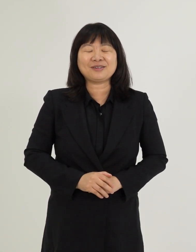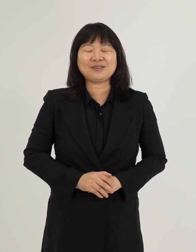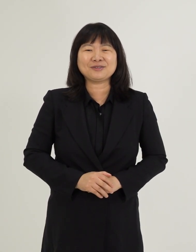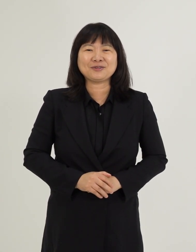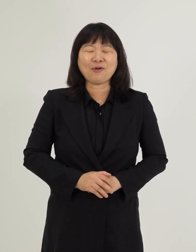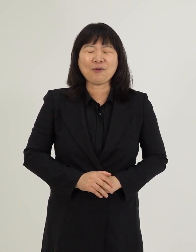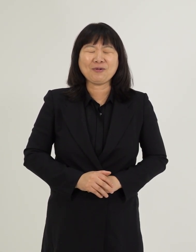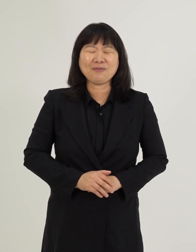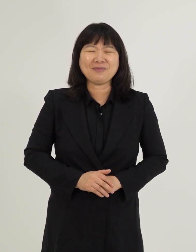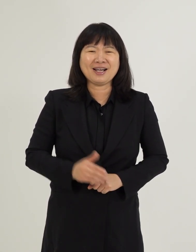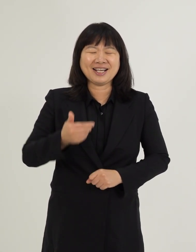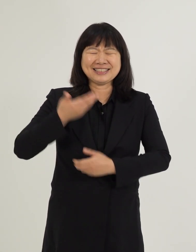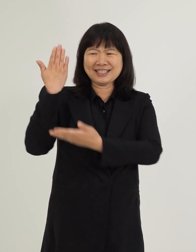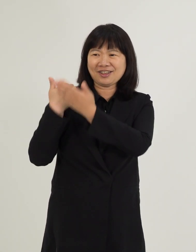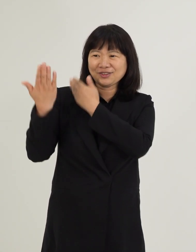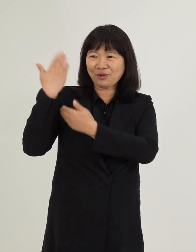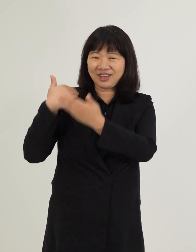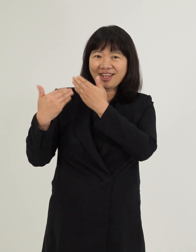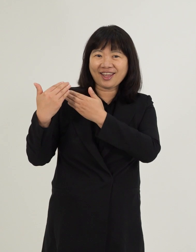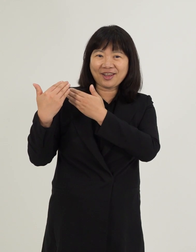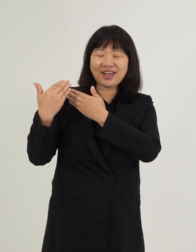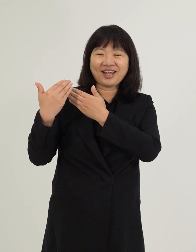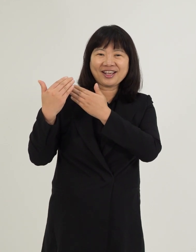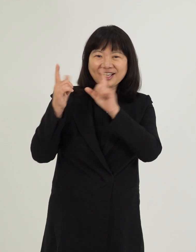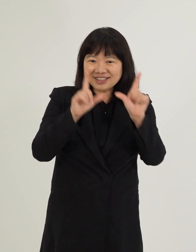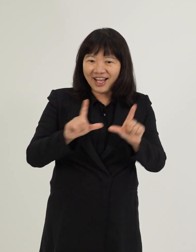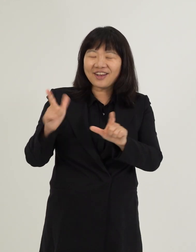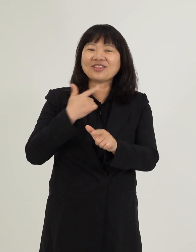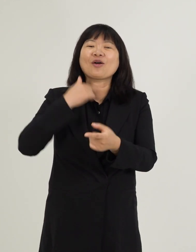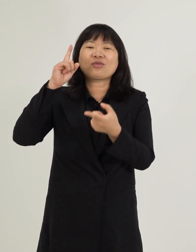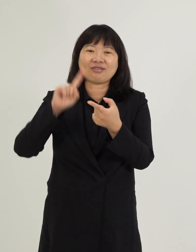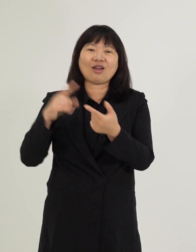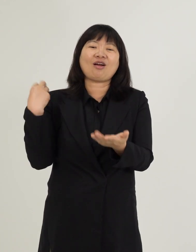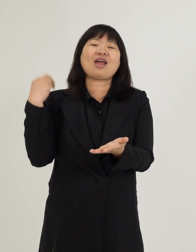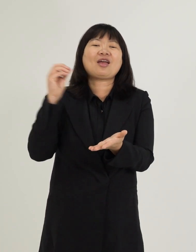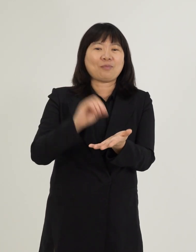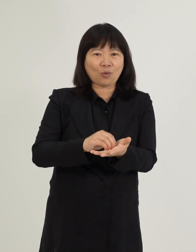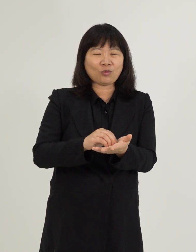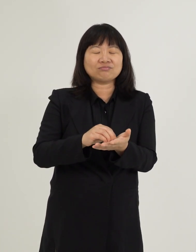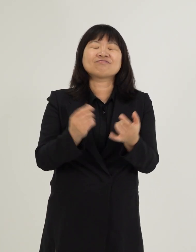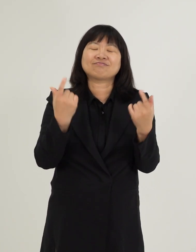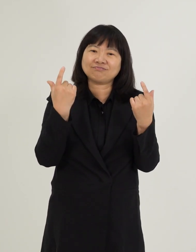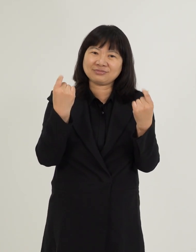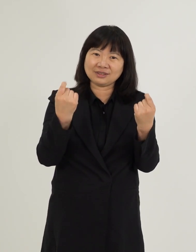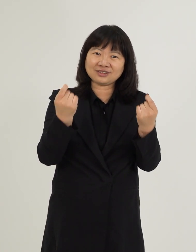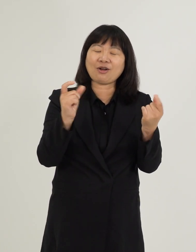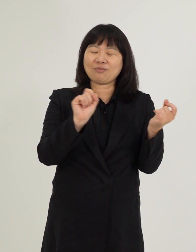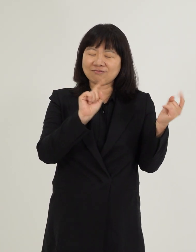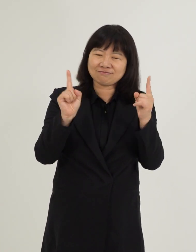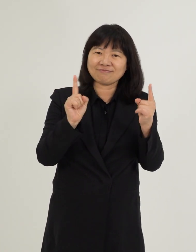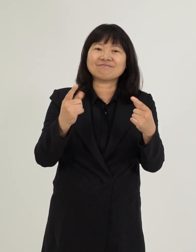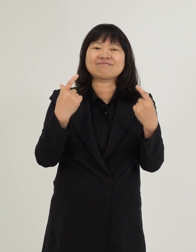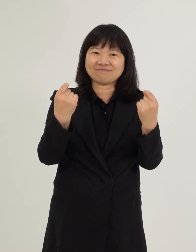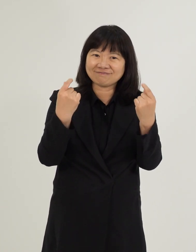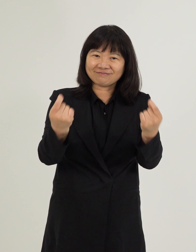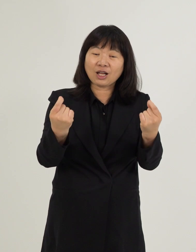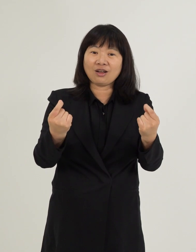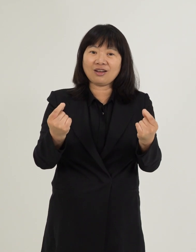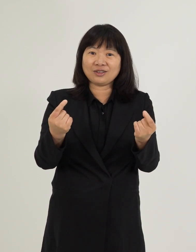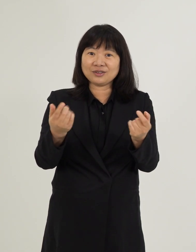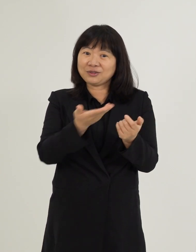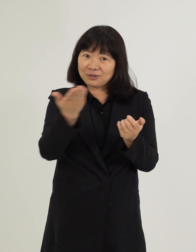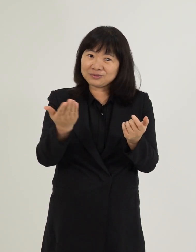같았던 일상으로 우리의 삶도 회복하게 될 것입니다. 그렇게 믿고 기도하고